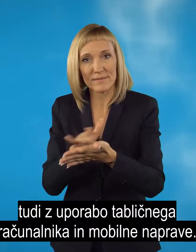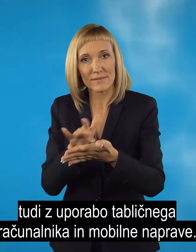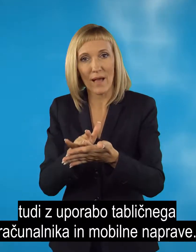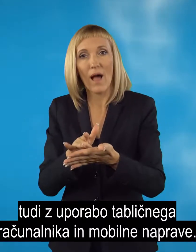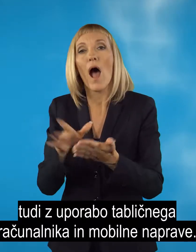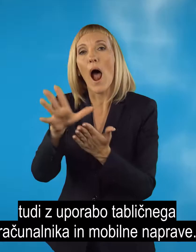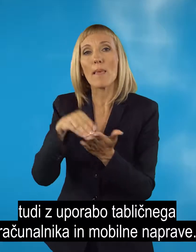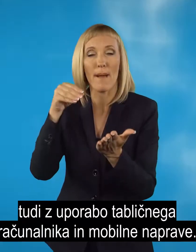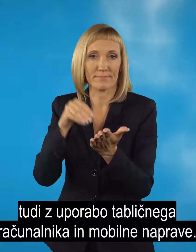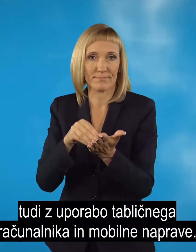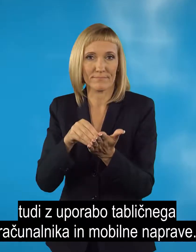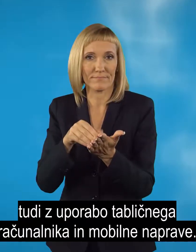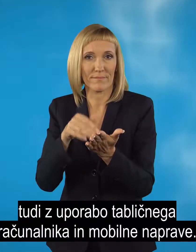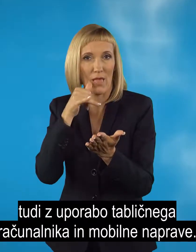računalnika in mobilne naprave.